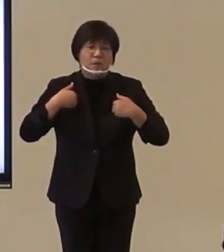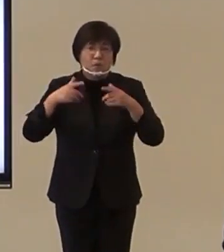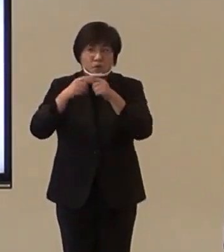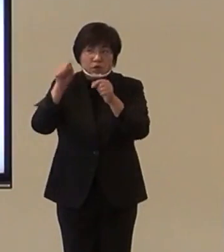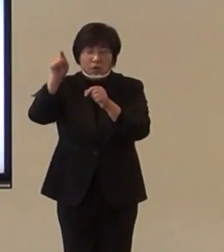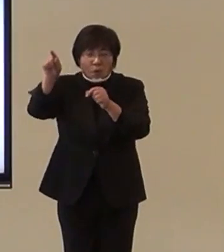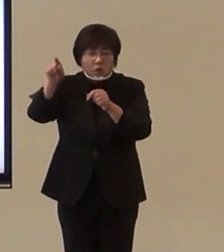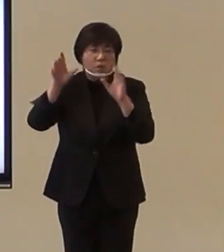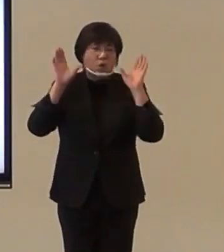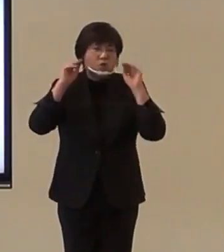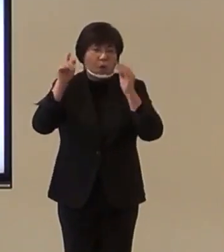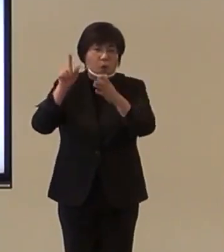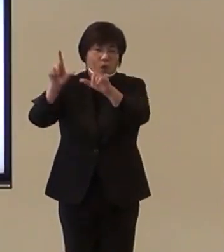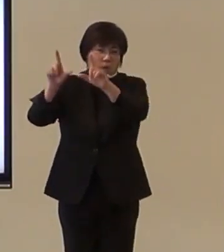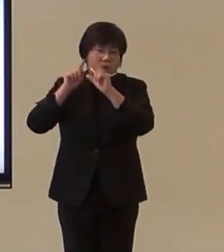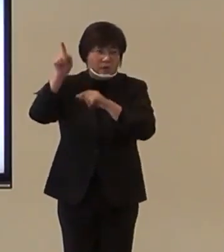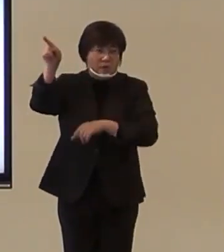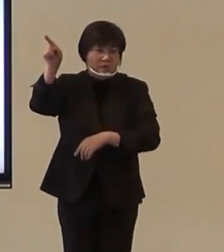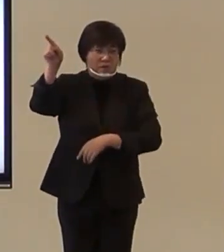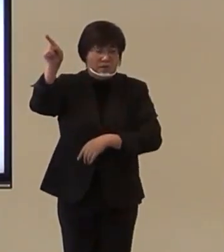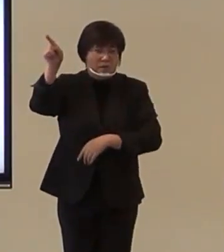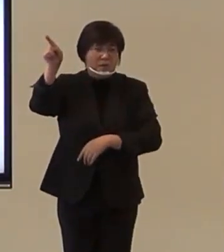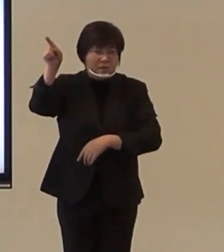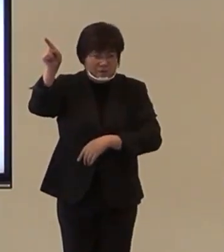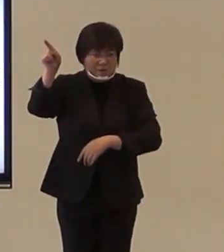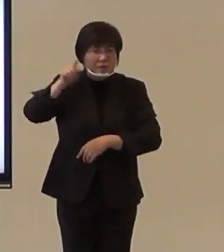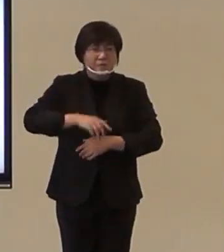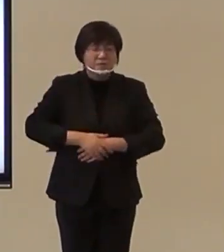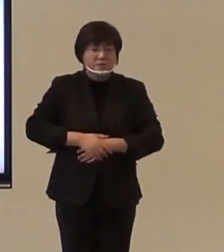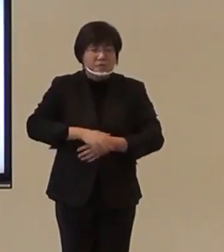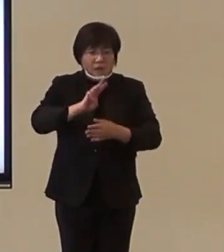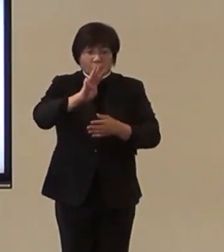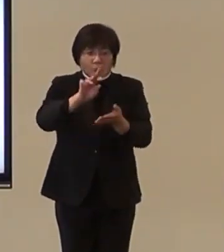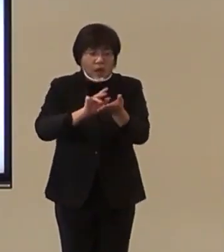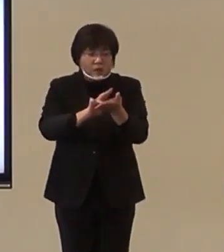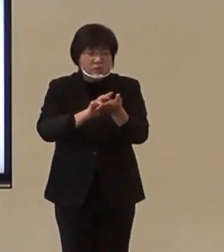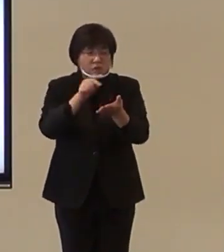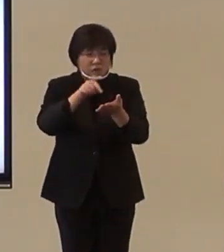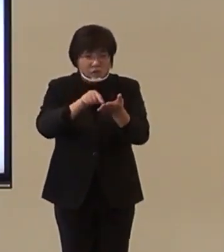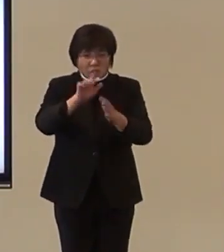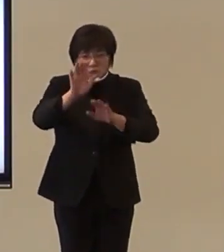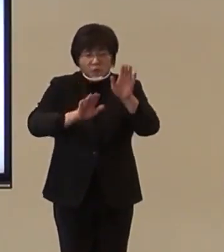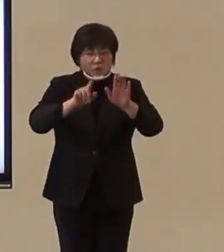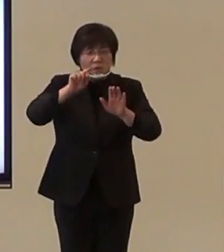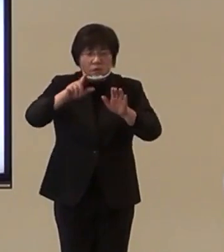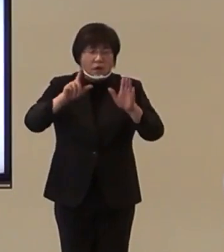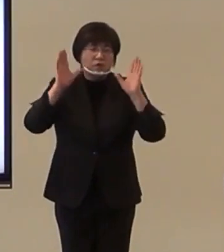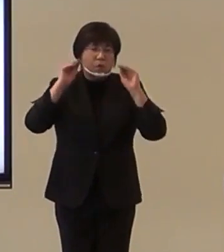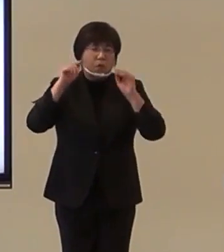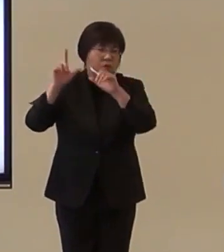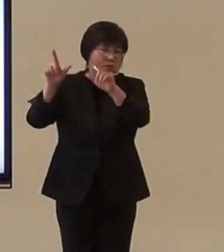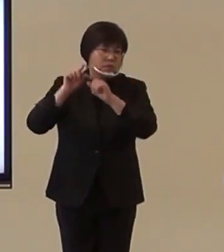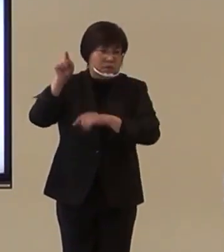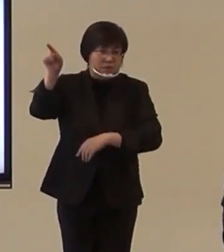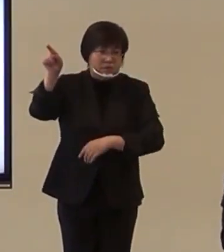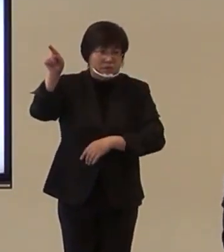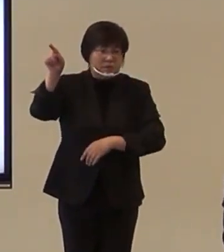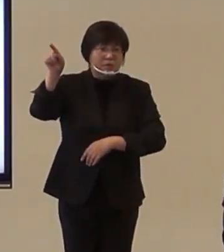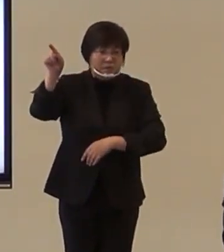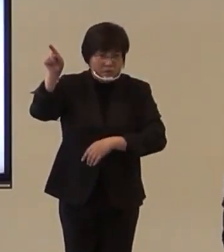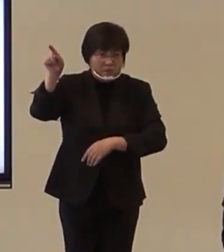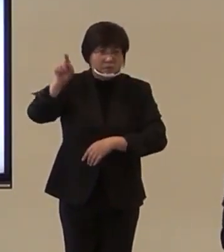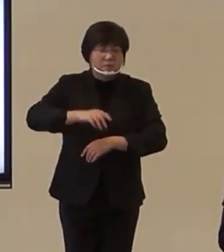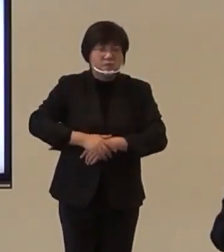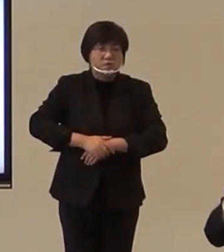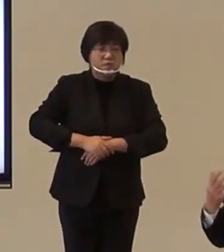てきます。ワクチンの感染者数が何だ、これはそのワクチンのところのですね、間隔をとってマスクをし